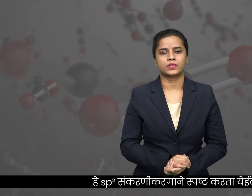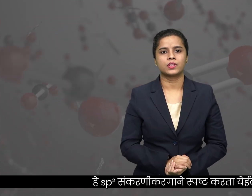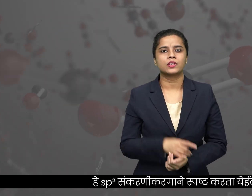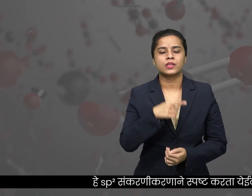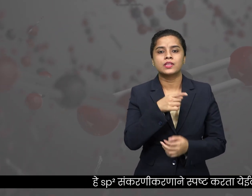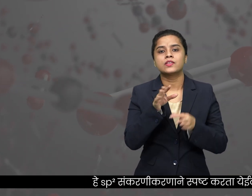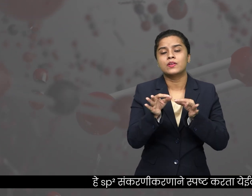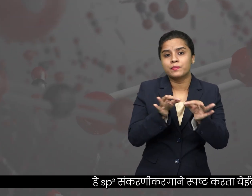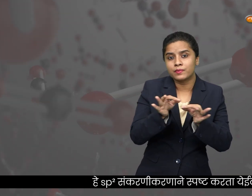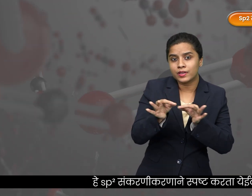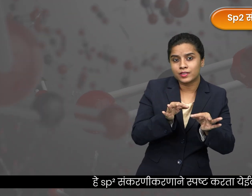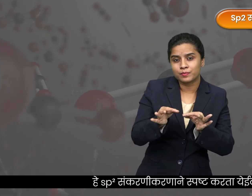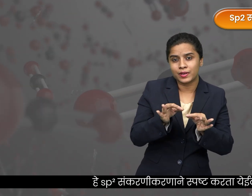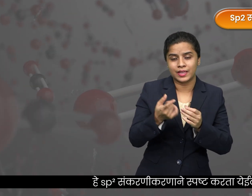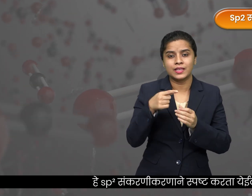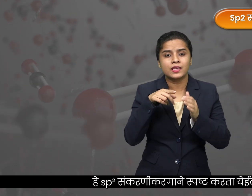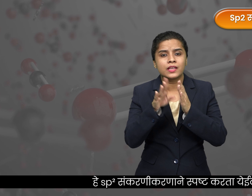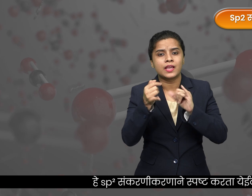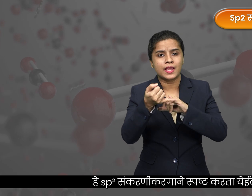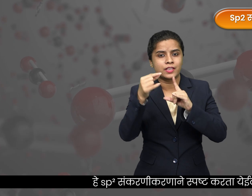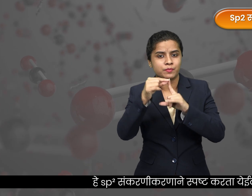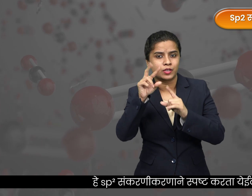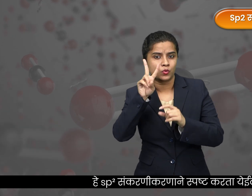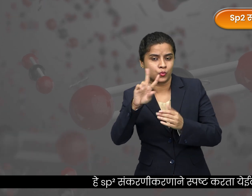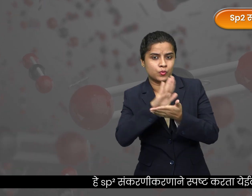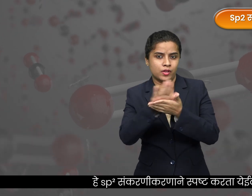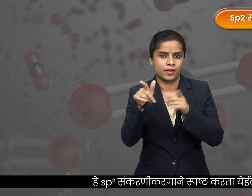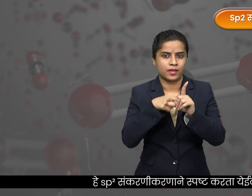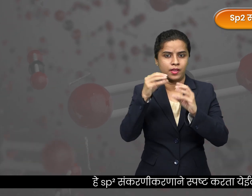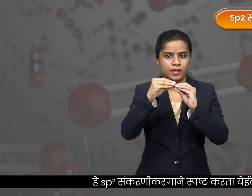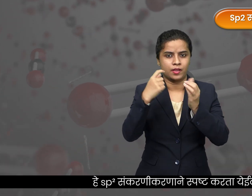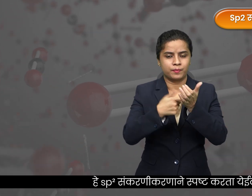हे sp2 संकरीकरणाने स्पष्ट करता येईल.